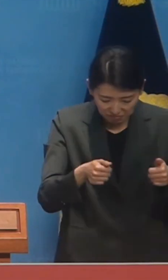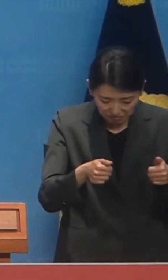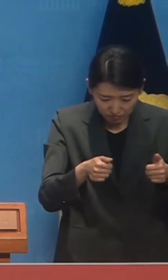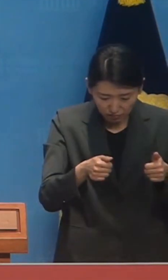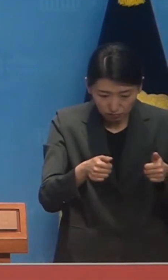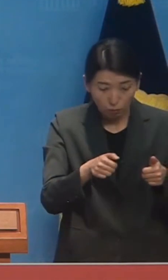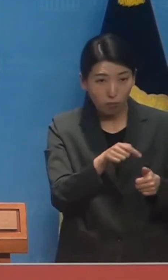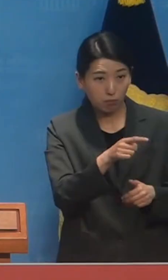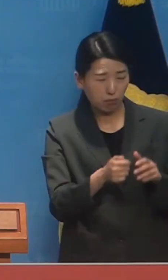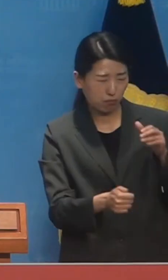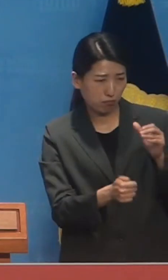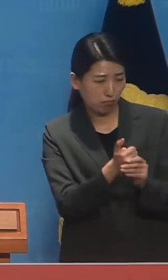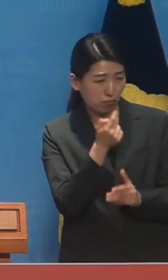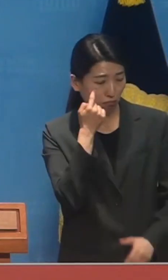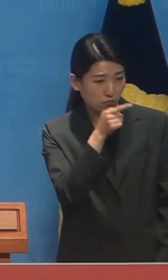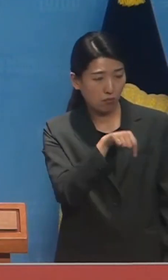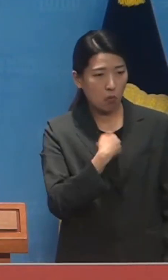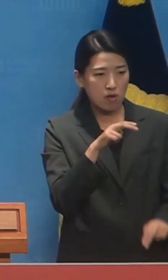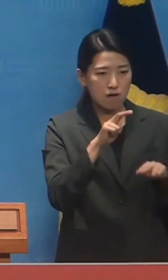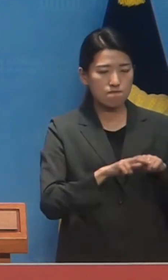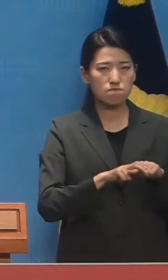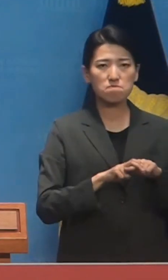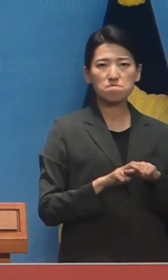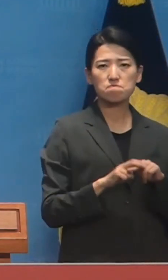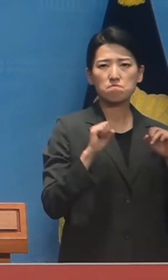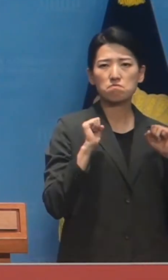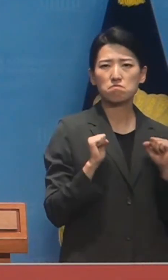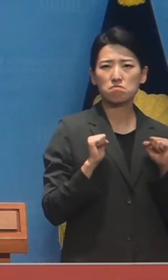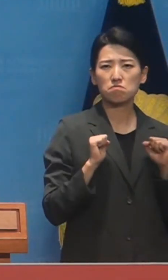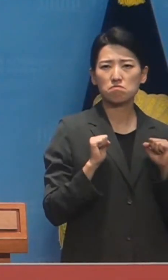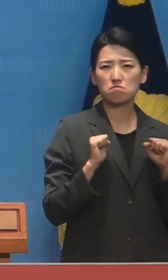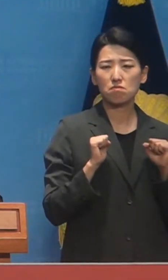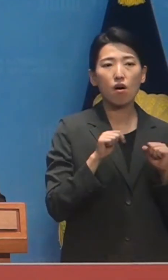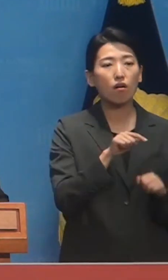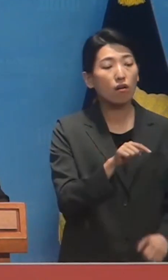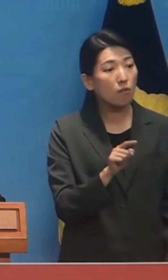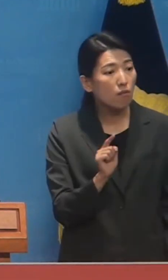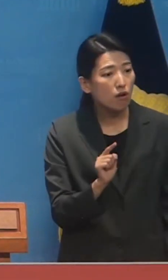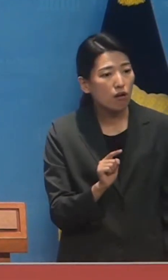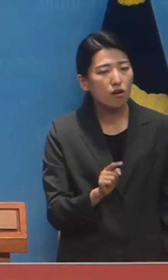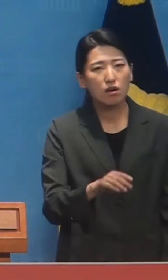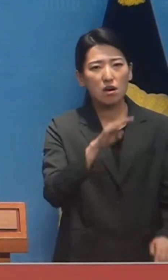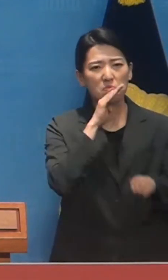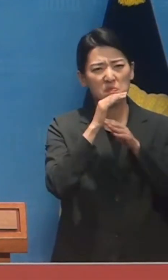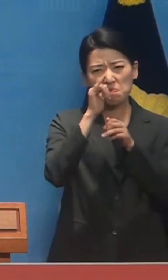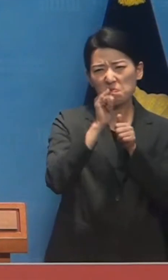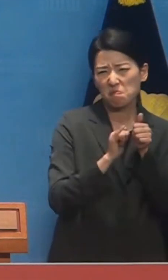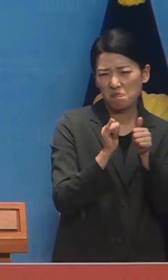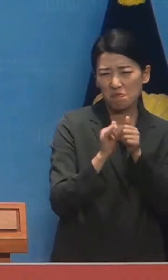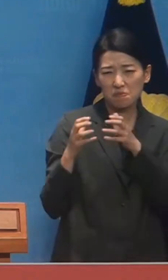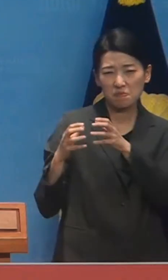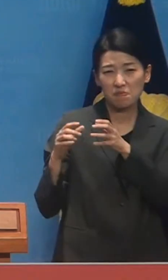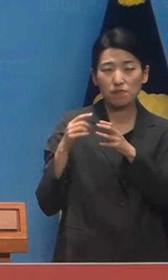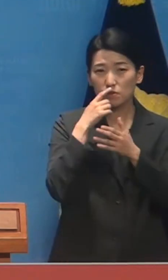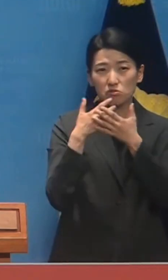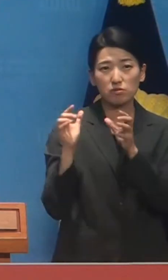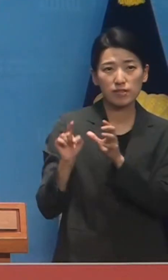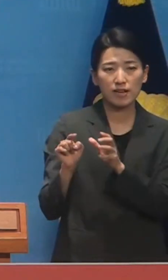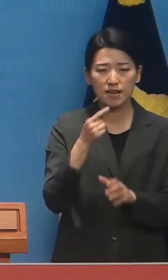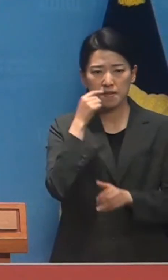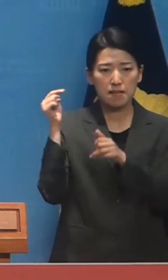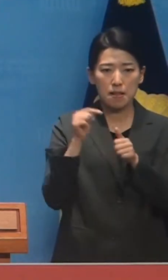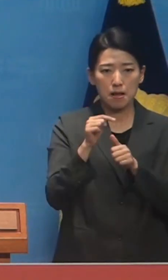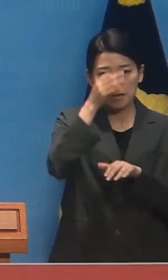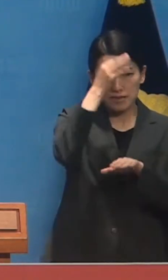그는 진중 친북 세력 앞에 굴복하지 않는 장관이었습니다. 이로 인하여